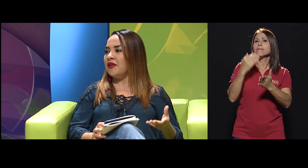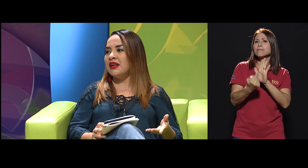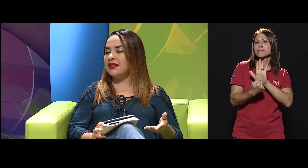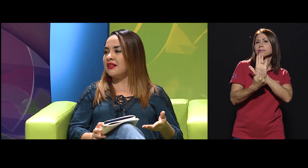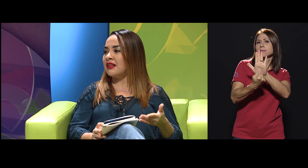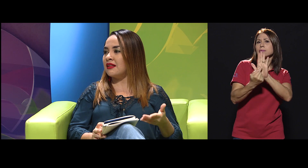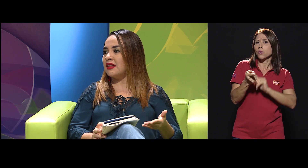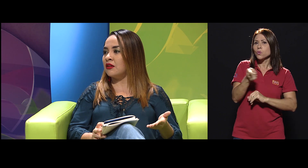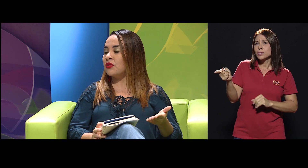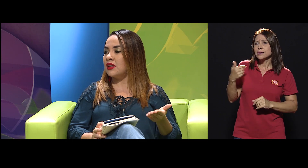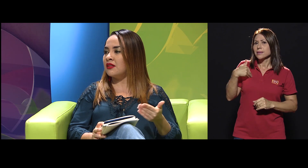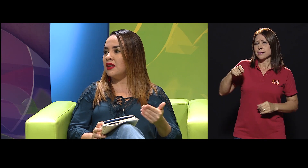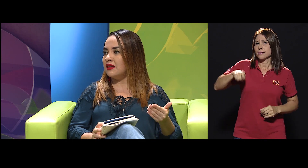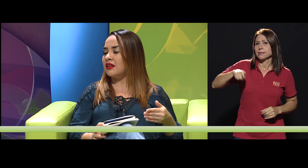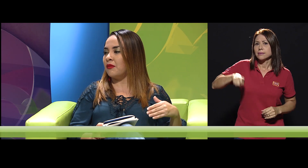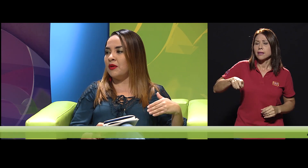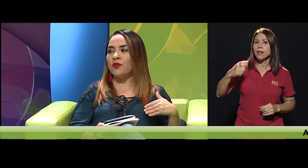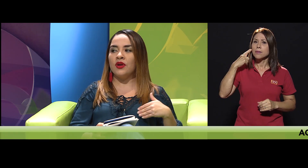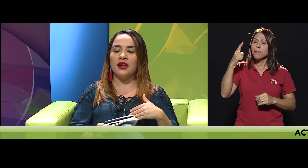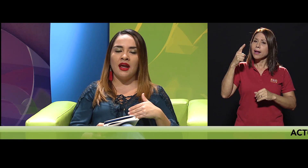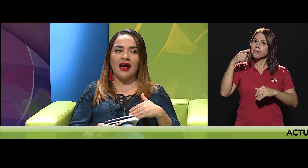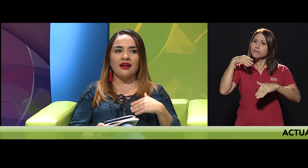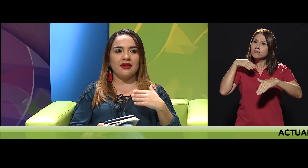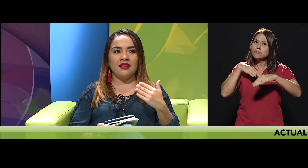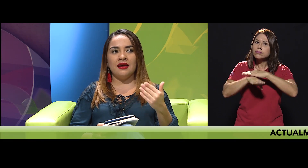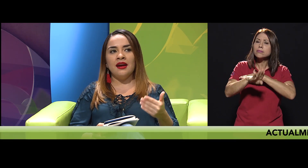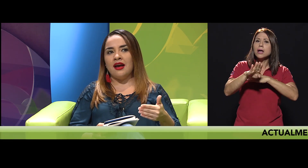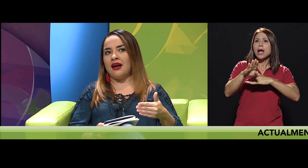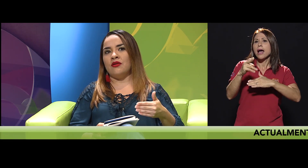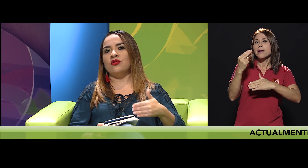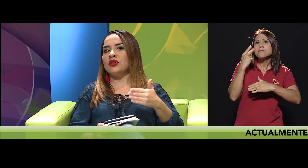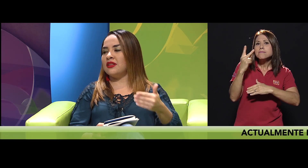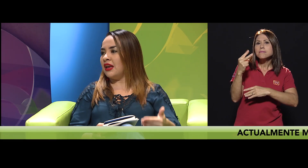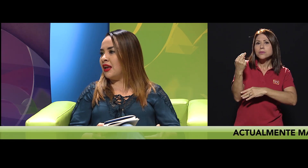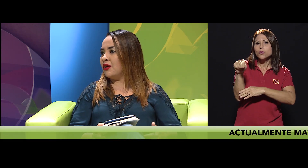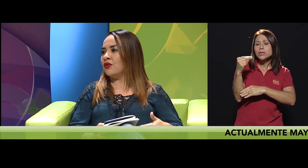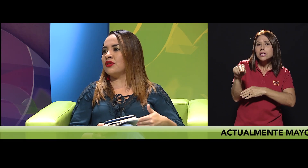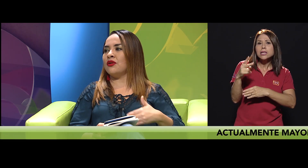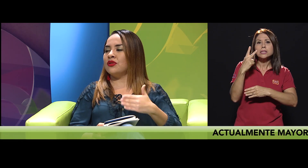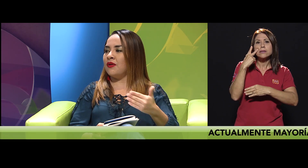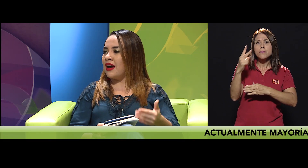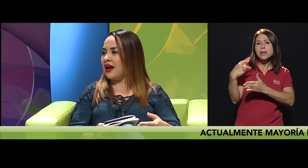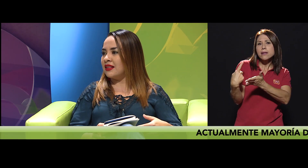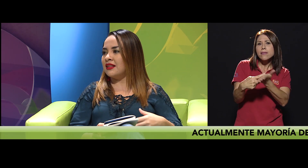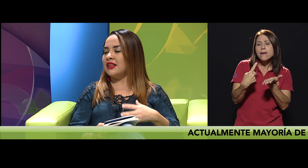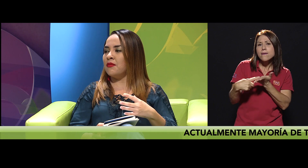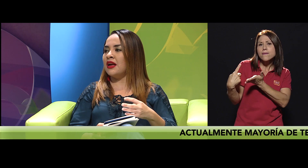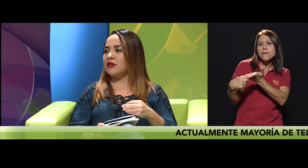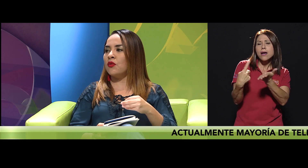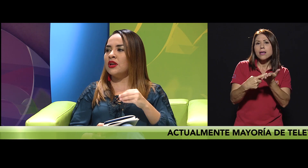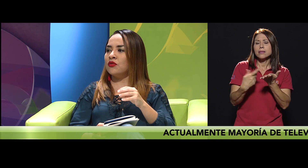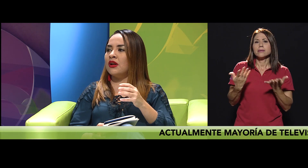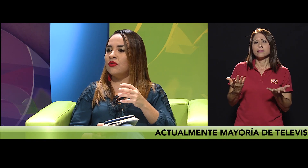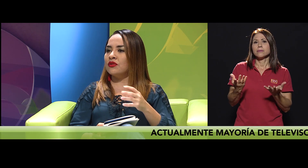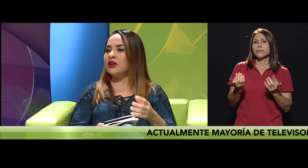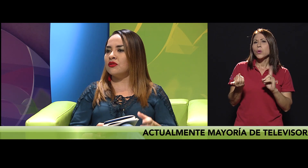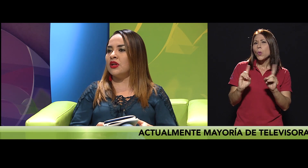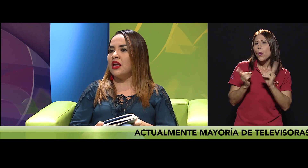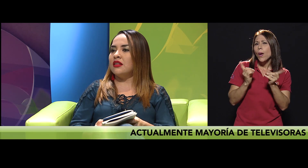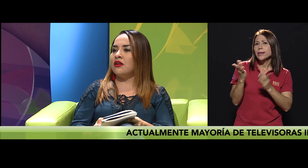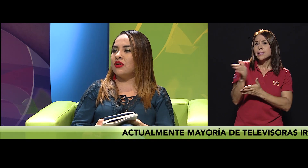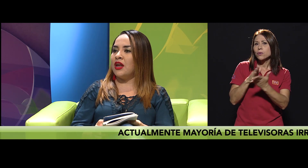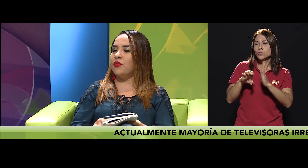más en evidencia esa necesidad que ustedes tienen de también poder acceder a los noticieros, a los debates y demás? ¿Cuáles son algunos